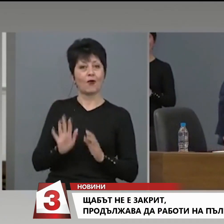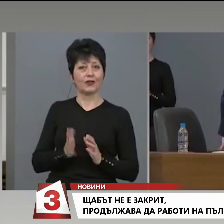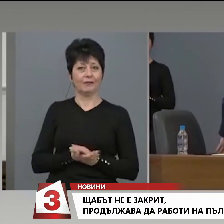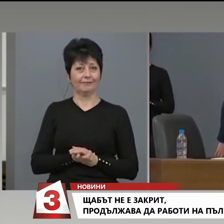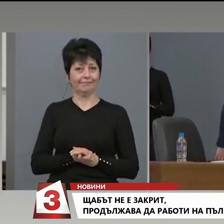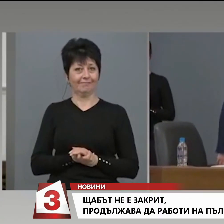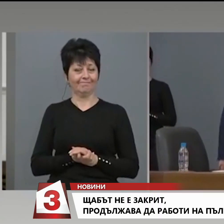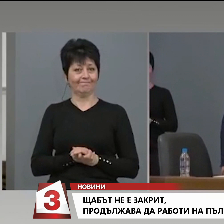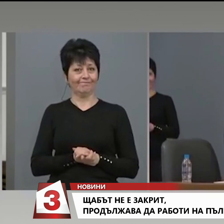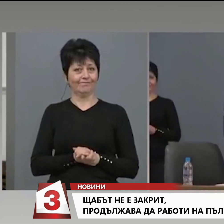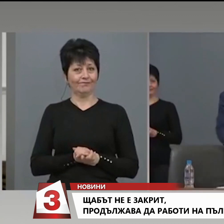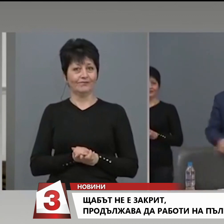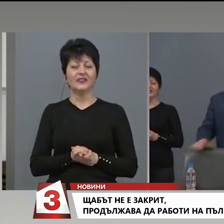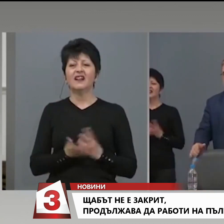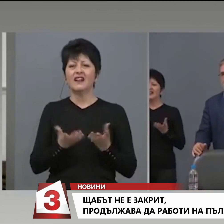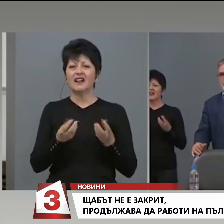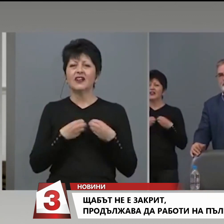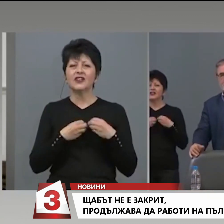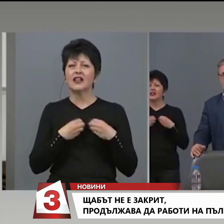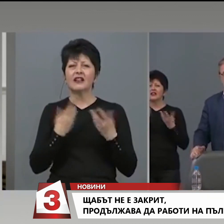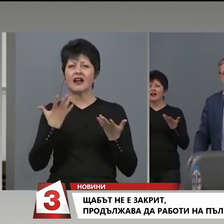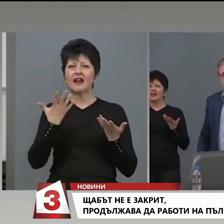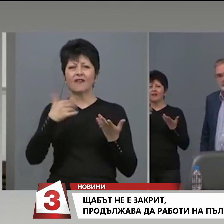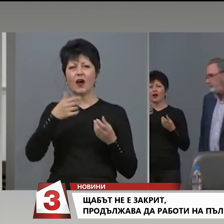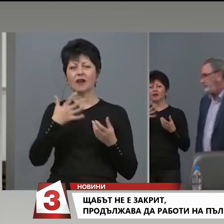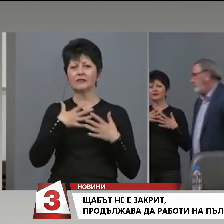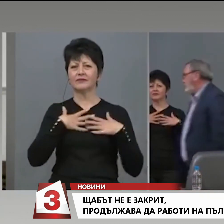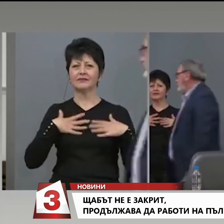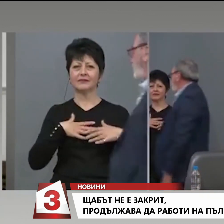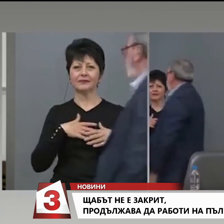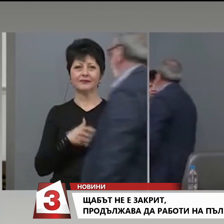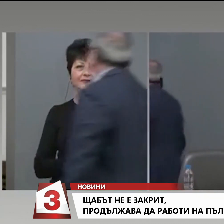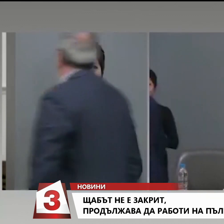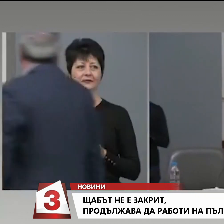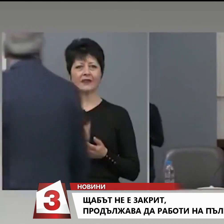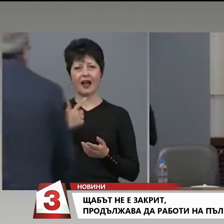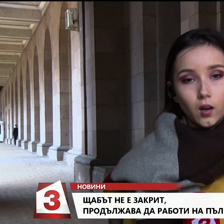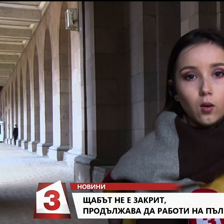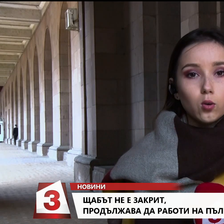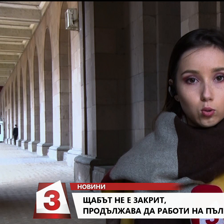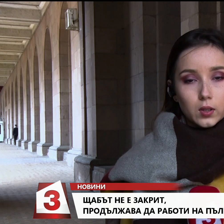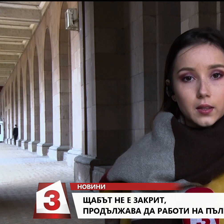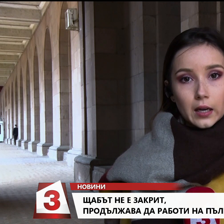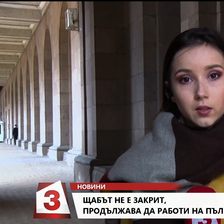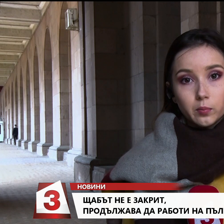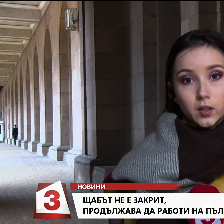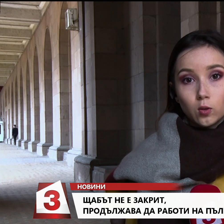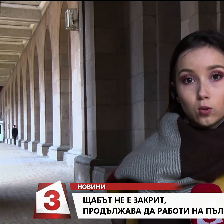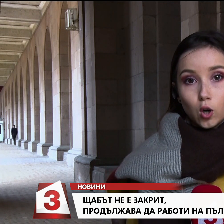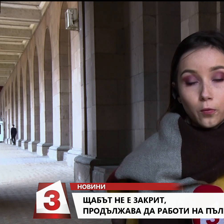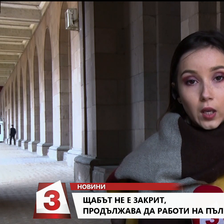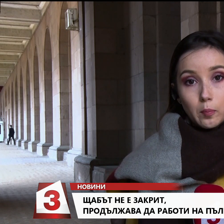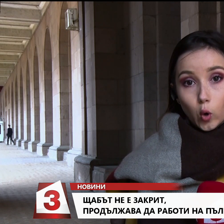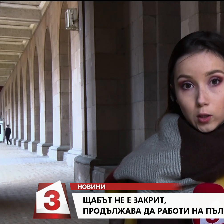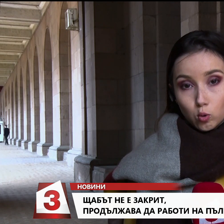авторитета и доверието както в щаба, така и в правителството и ги определи като напълно неоснователни. От утре трябва да